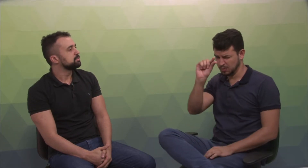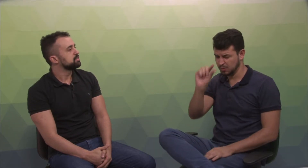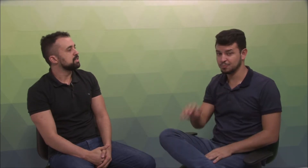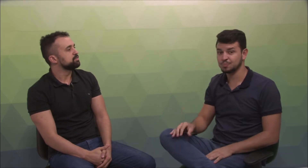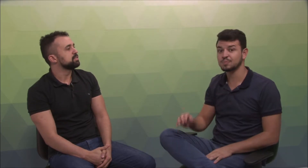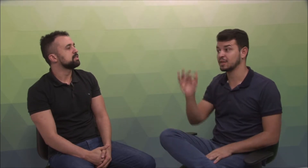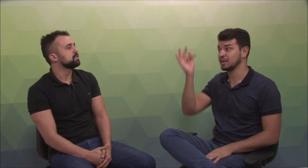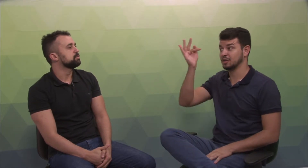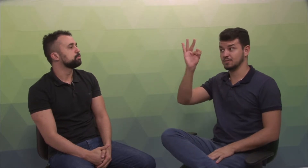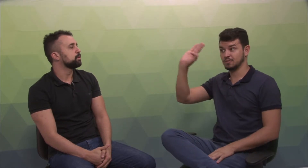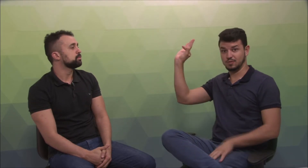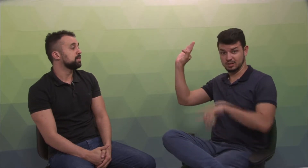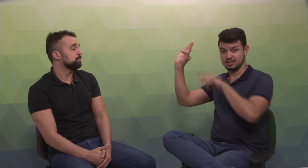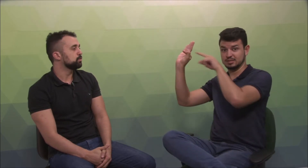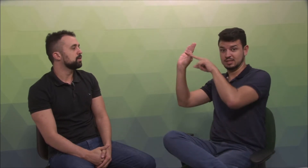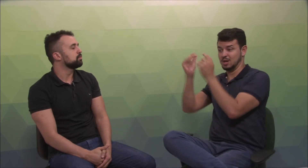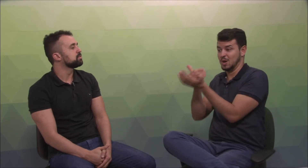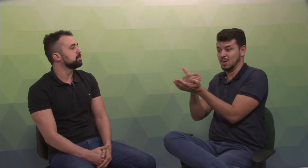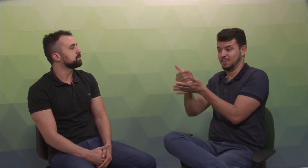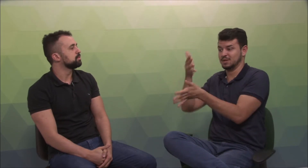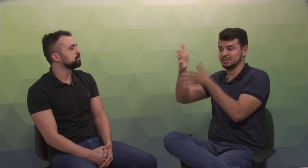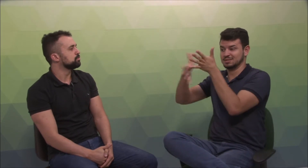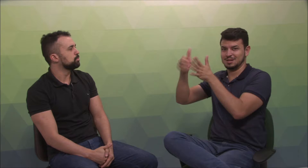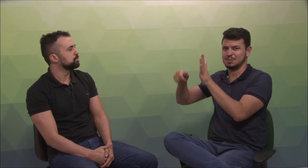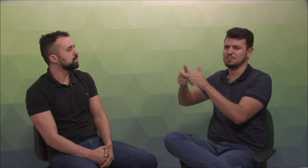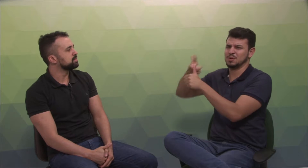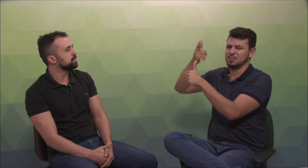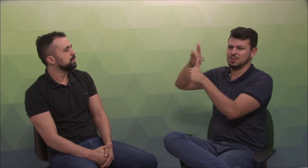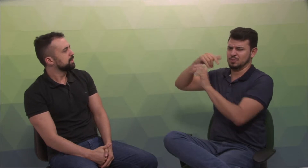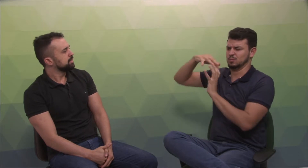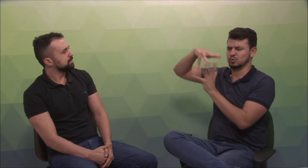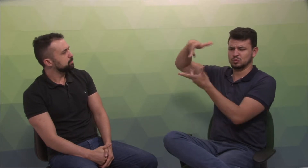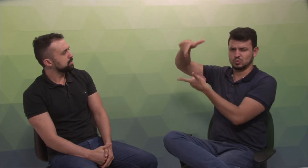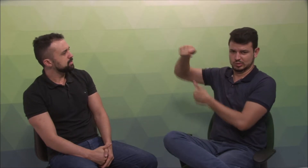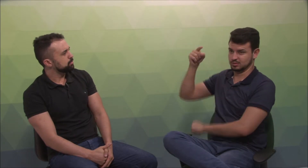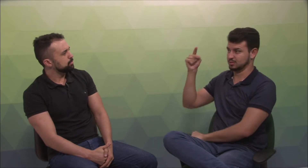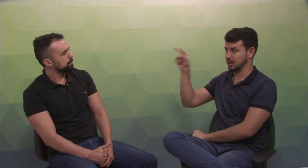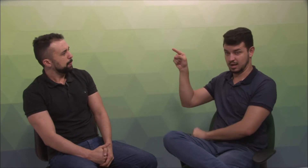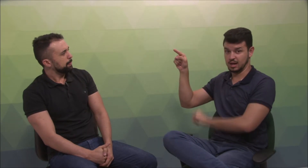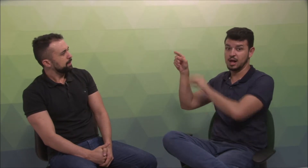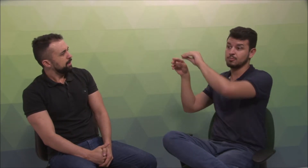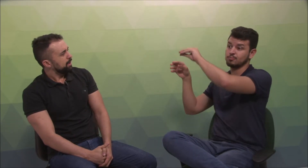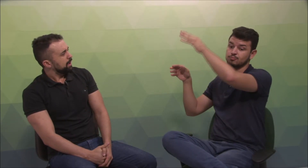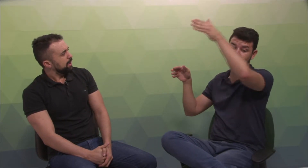sinais francesa. Em Portugal nós temos a língua gestual portuguesa. Então, por exemplo,